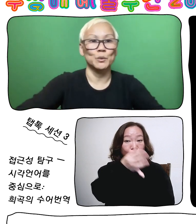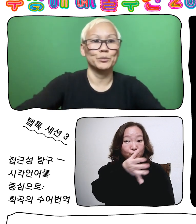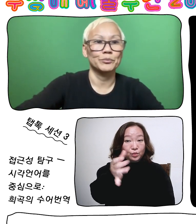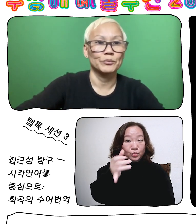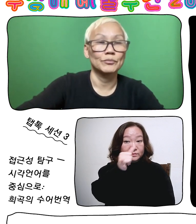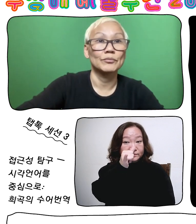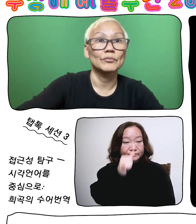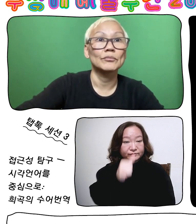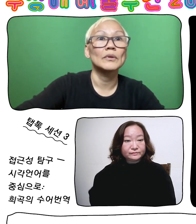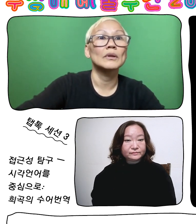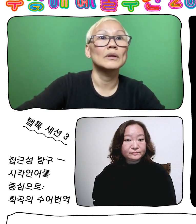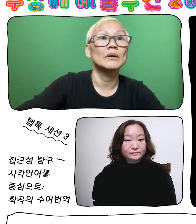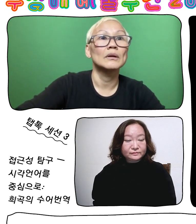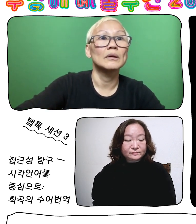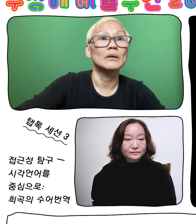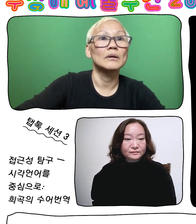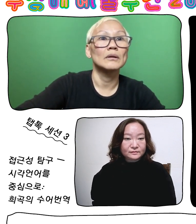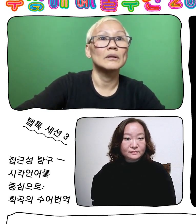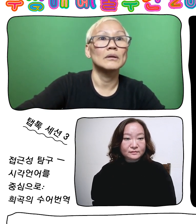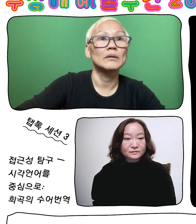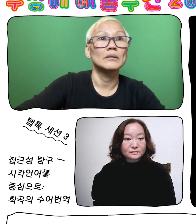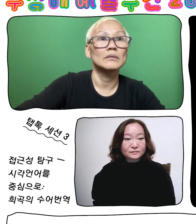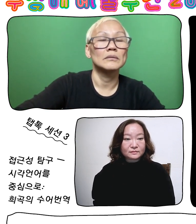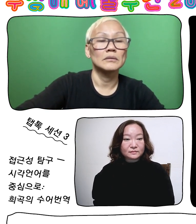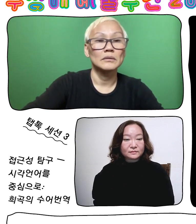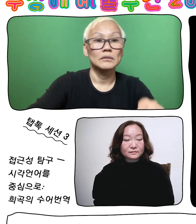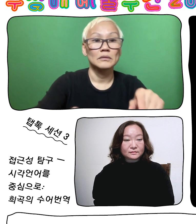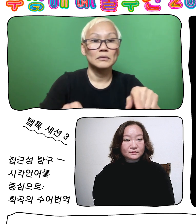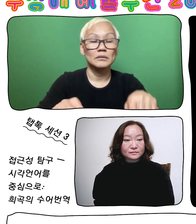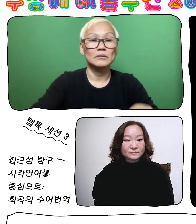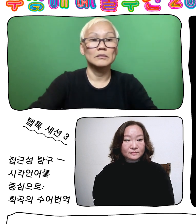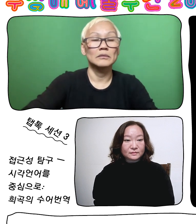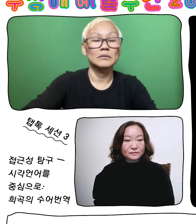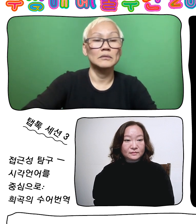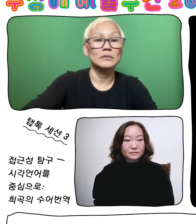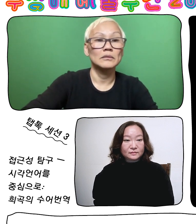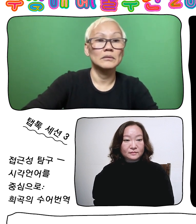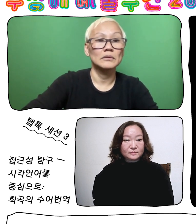지금 보시는 것은 영어와 ASL의 번역 예시입니다.